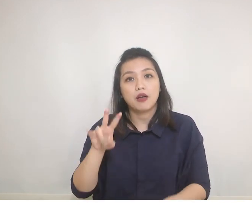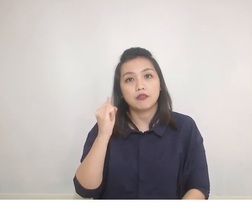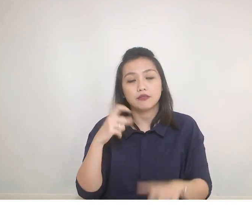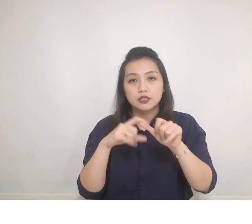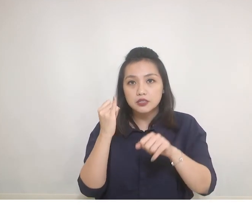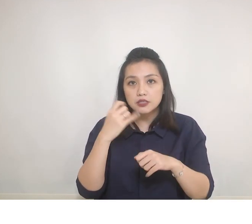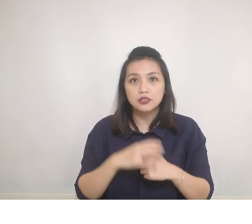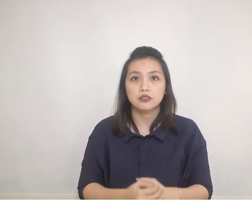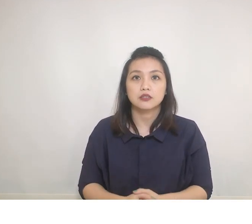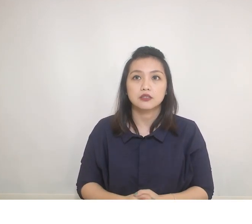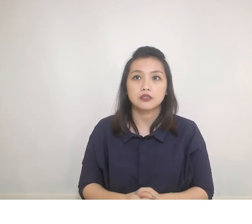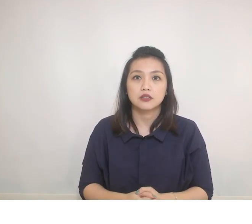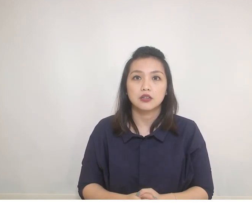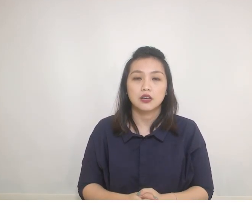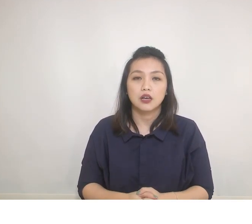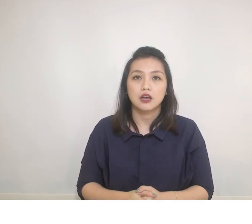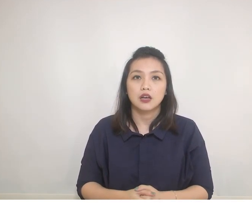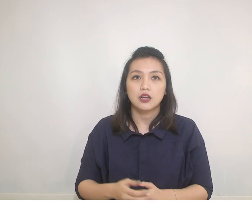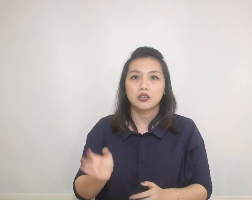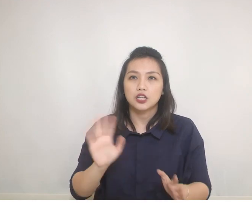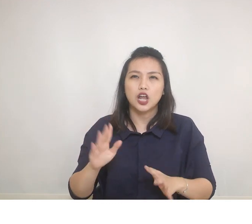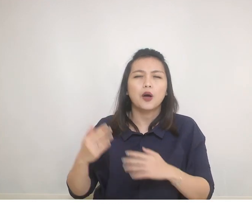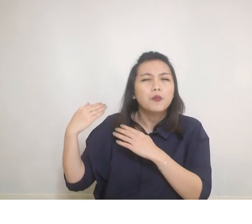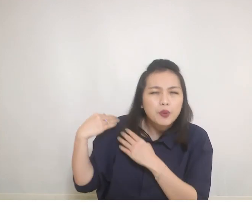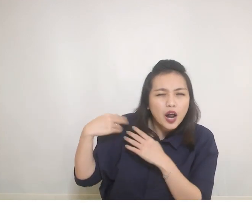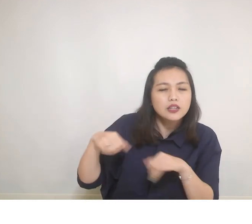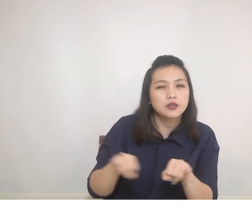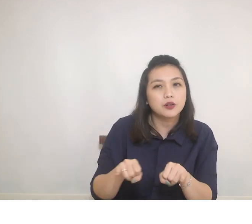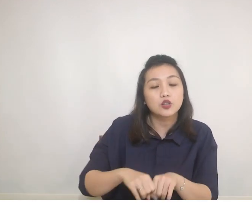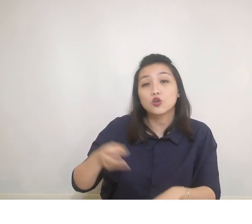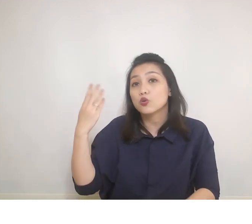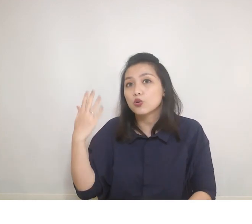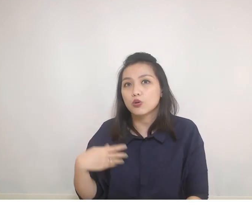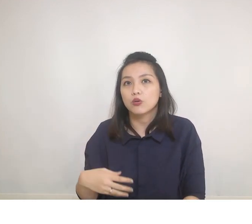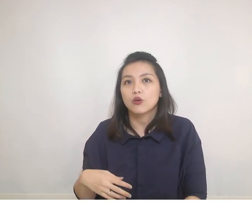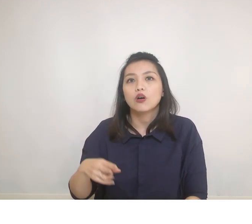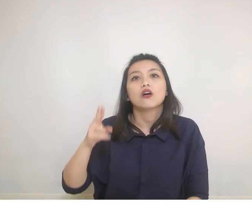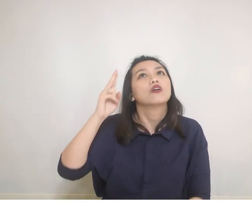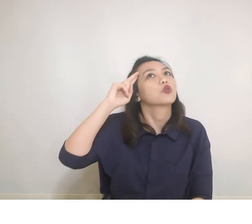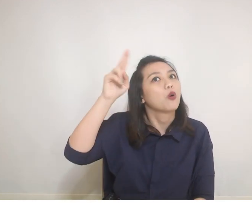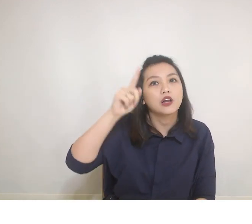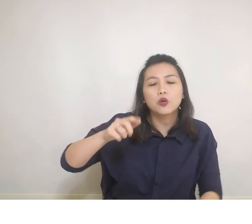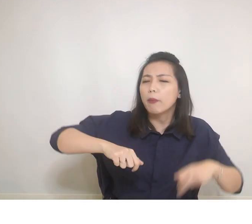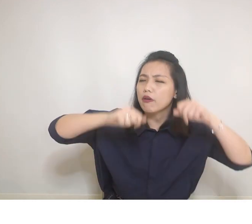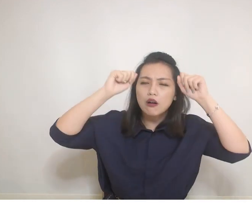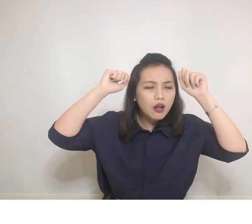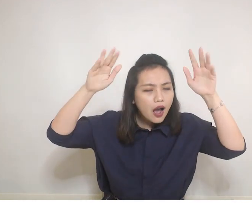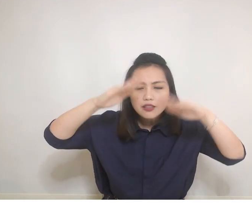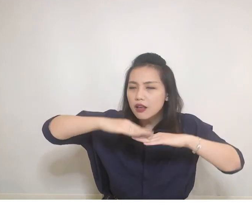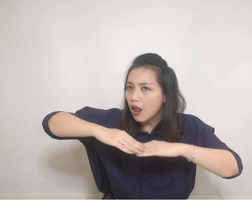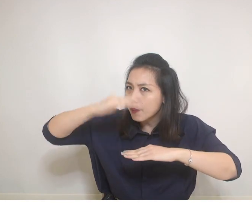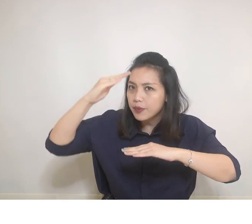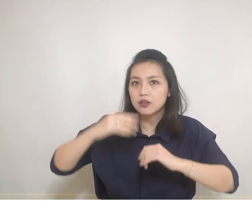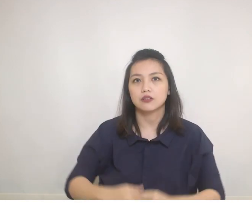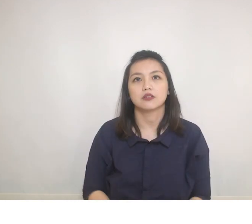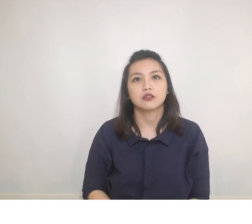Anda juga, terjadi pada mereka juga, bukan hanya bisnisnya tidak menurun, tapi malah meningkat, yes. Bukan